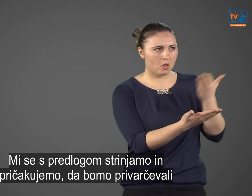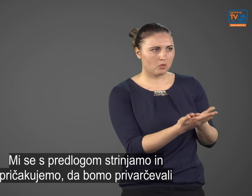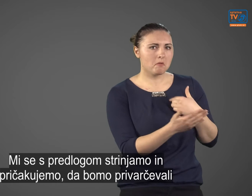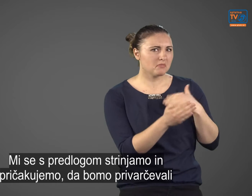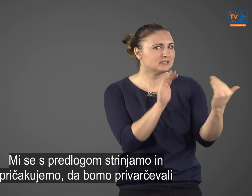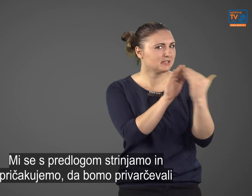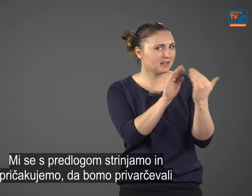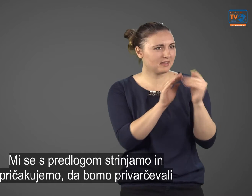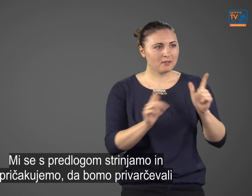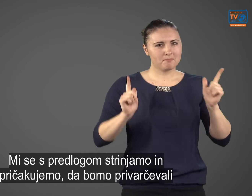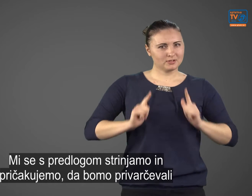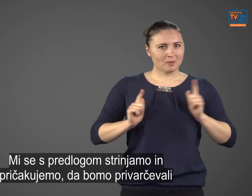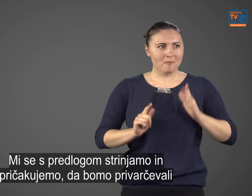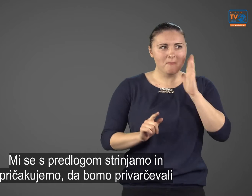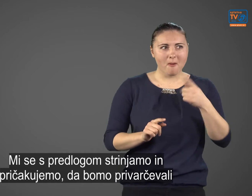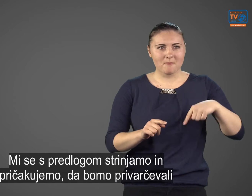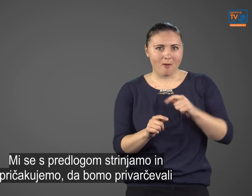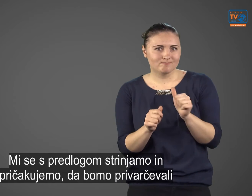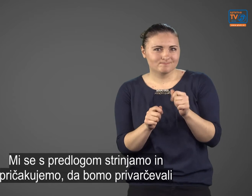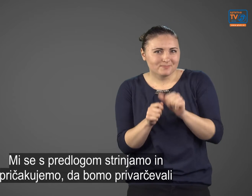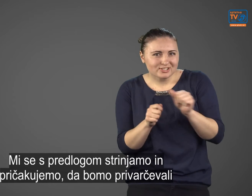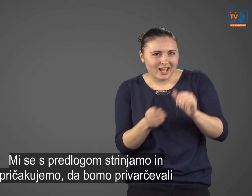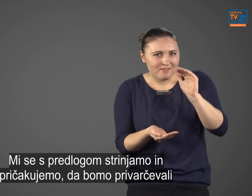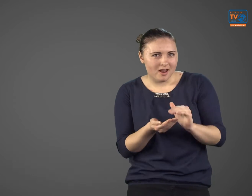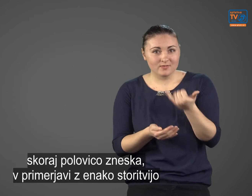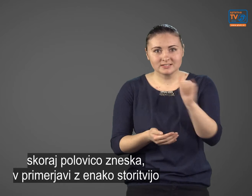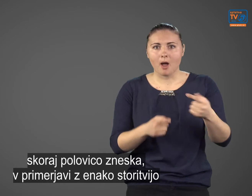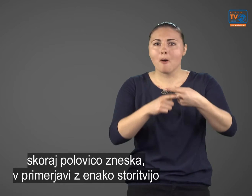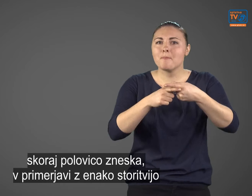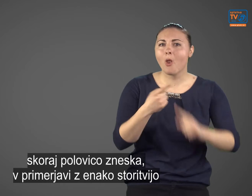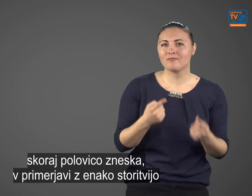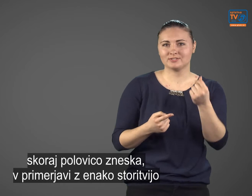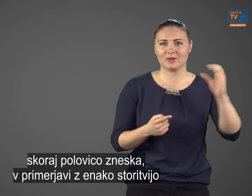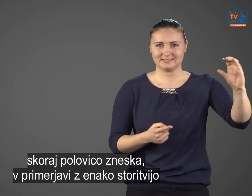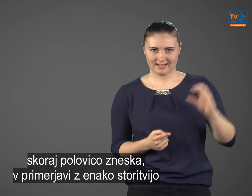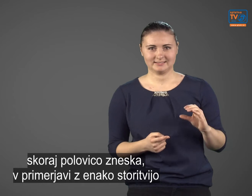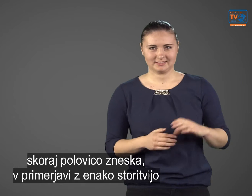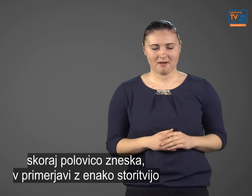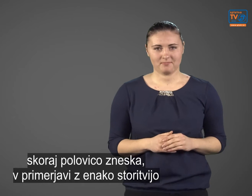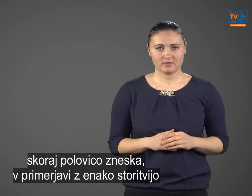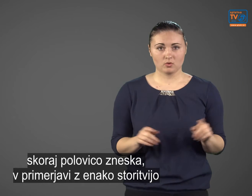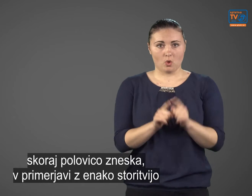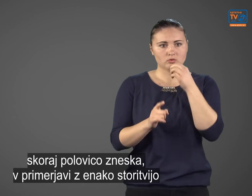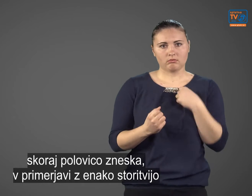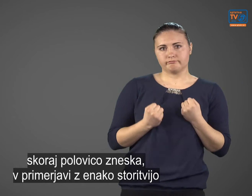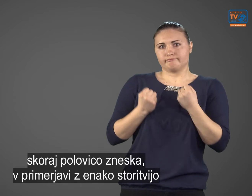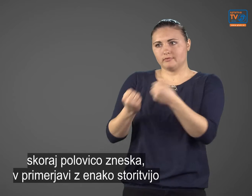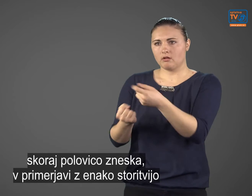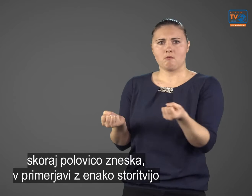pričakujemo, da bomo privarčevali skoraj polovico zneska, kot če bi vozilo peljali na pooblaščeni servis.